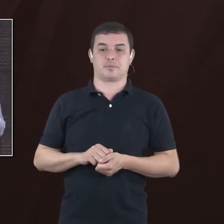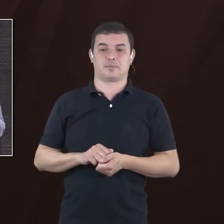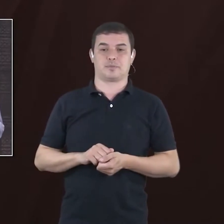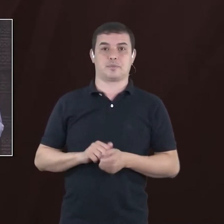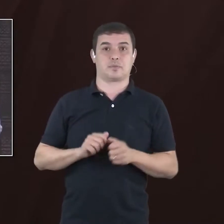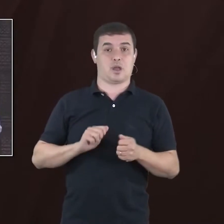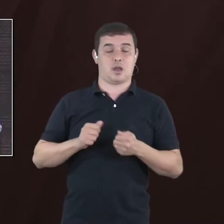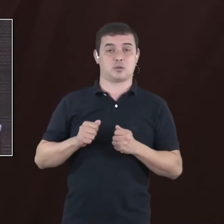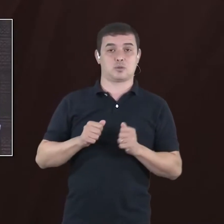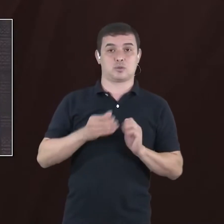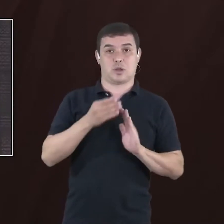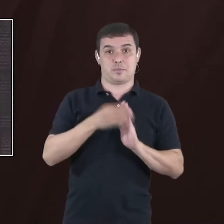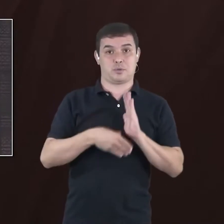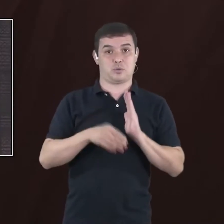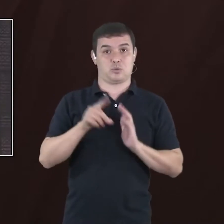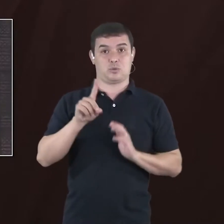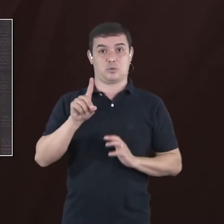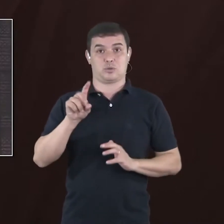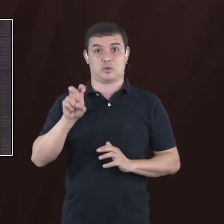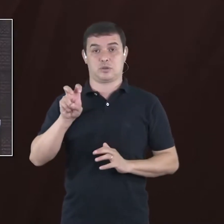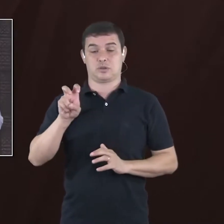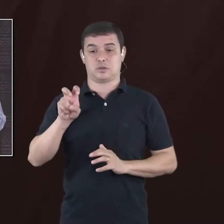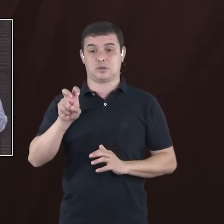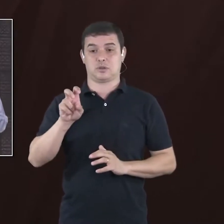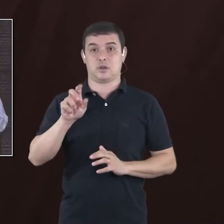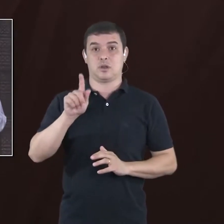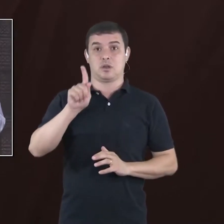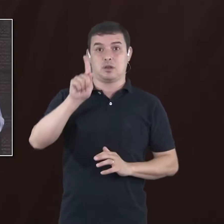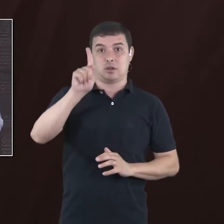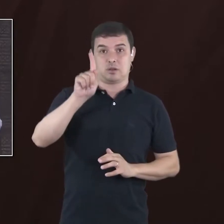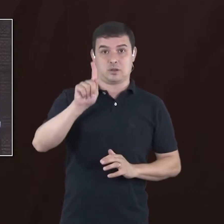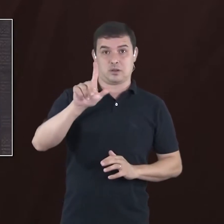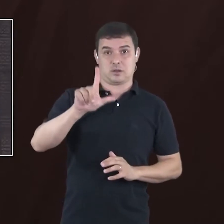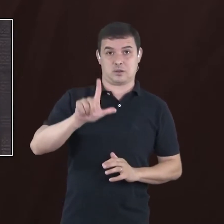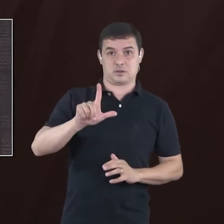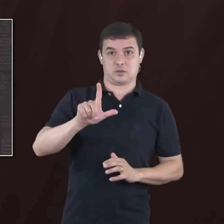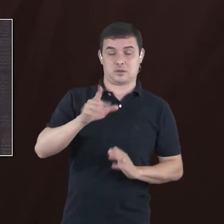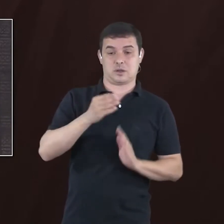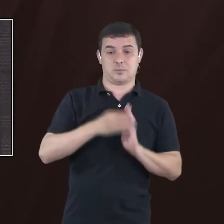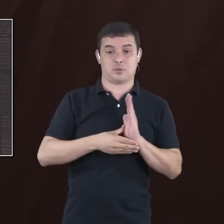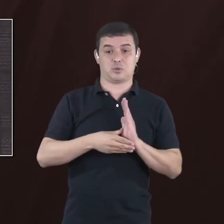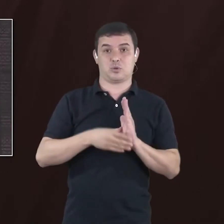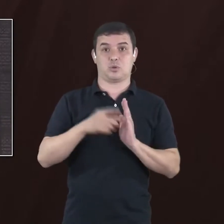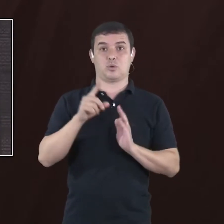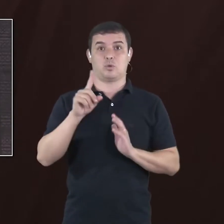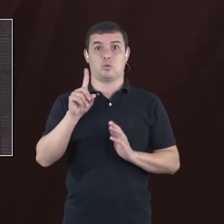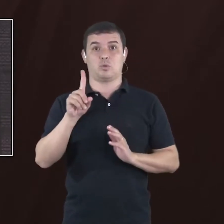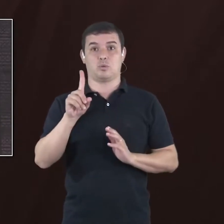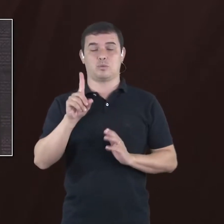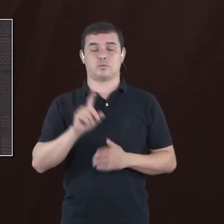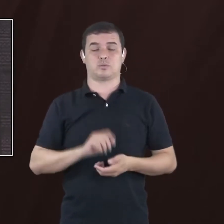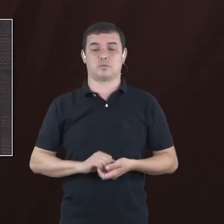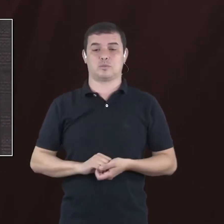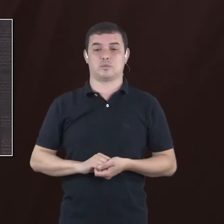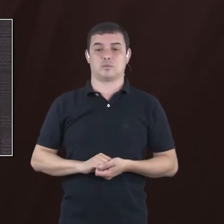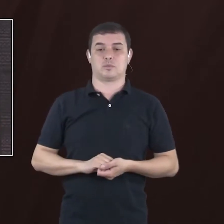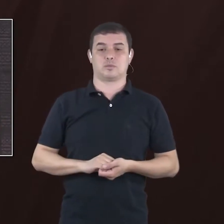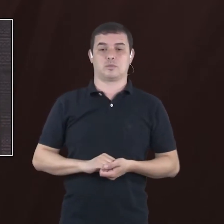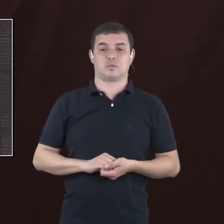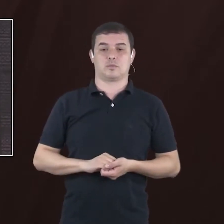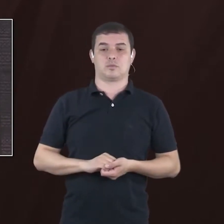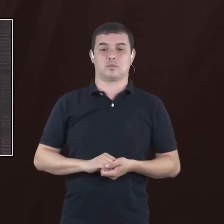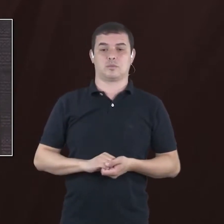Atos 15, não é isso? Em Gálatas 1 ali, vamos ver, acho que está em Gálatas, não é isso? Gálatas